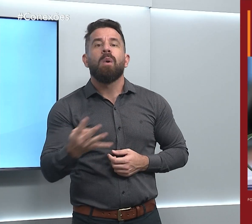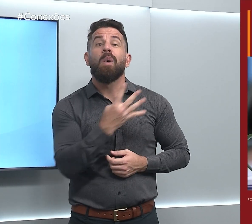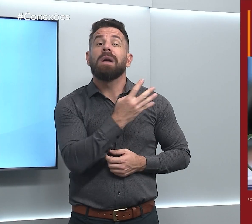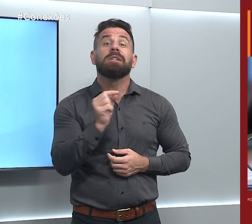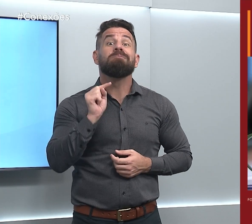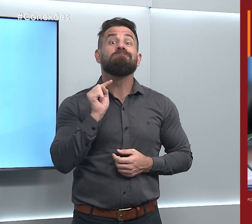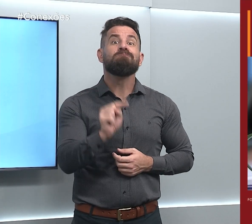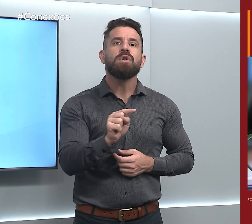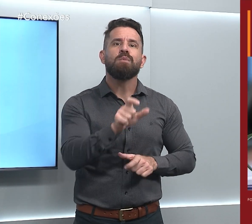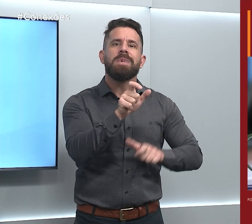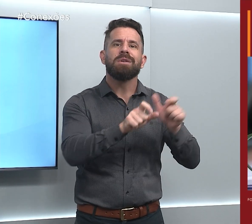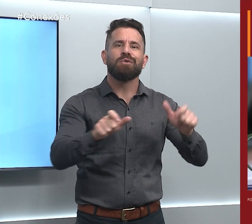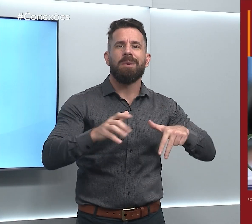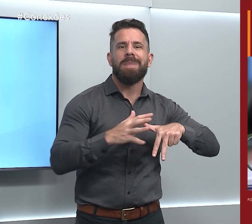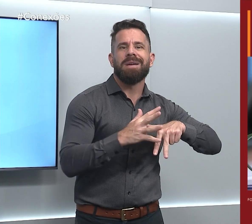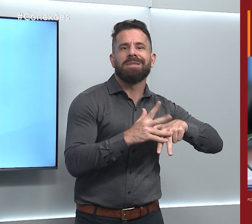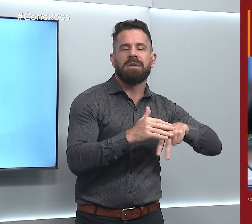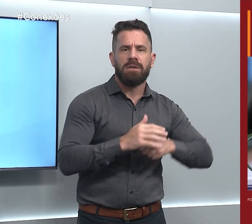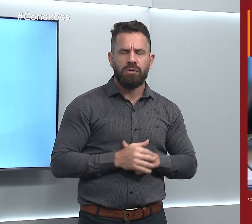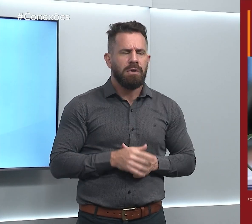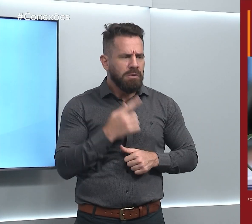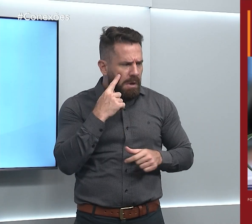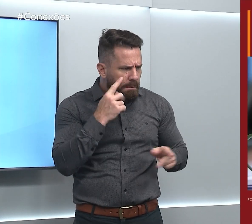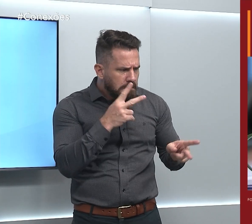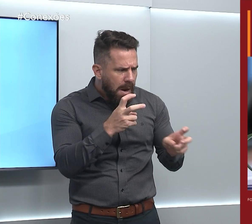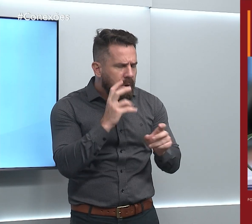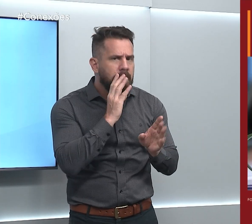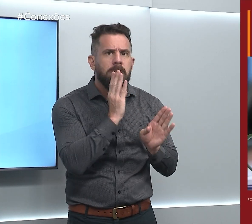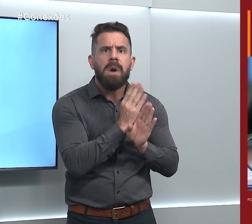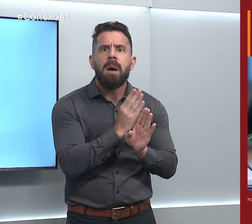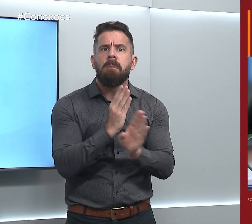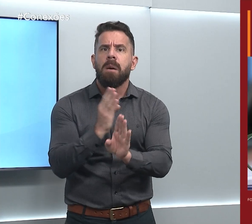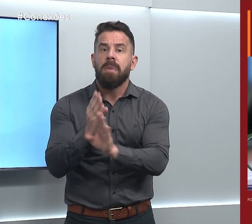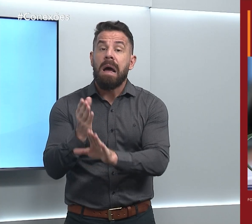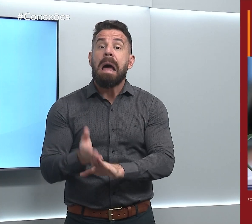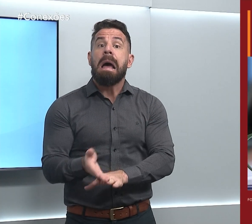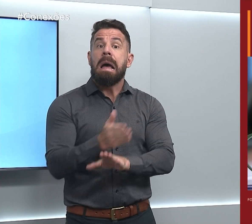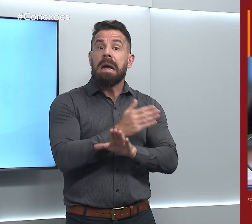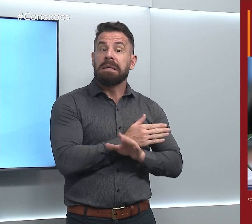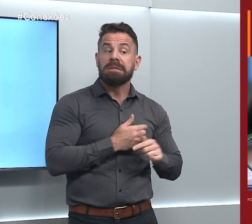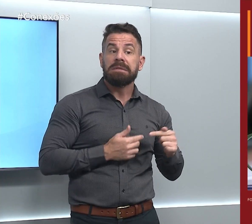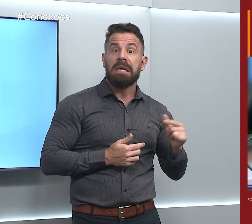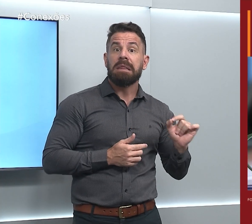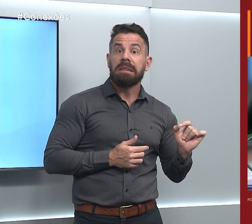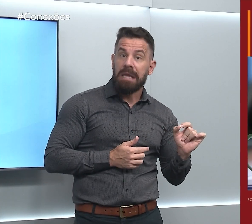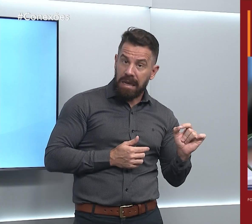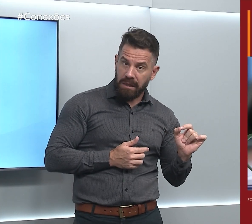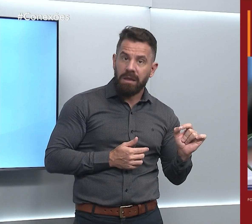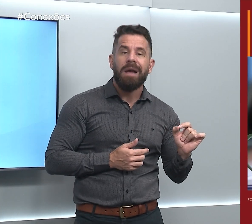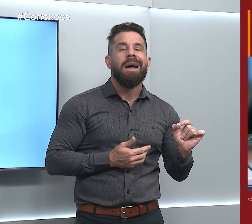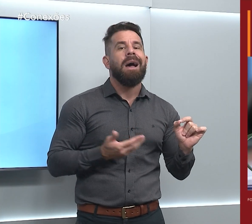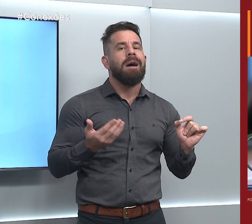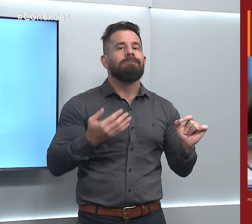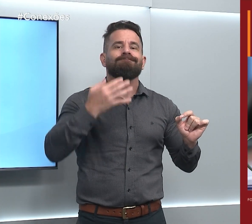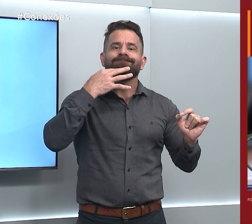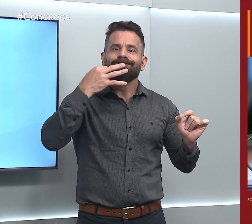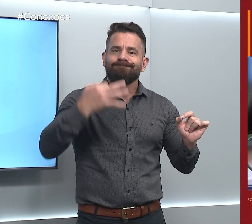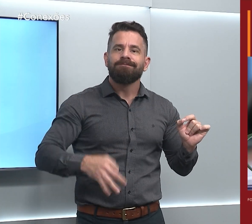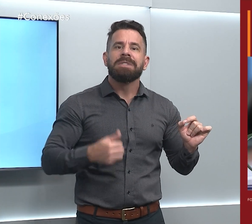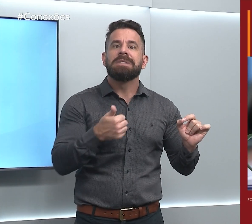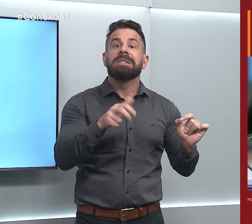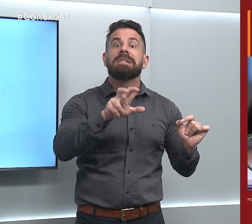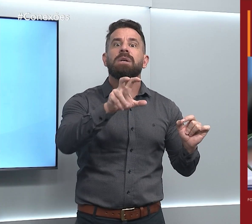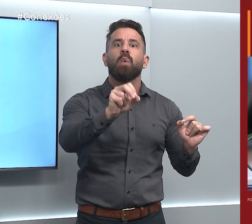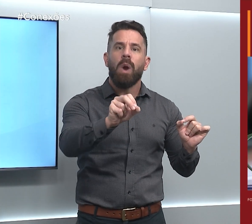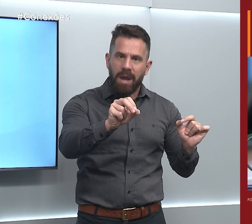especialistas observaram que os casos de perda de visão subiram de 70 para cerca de 150 por ano